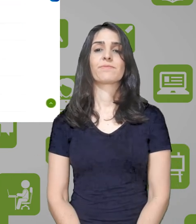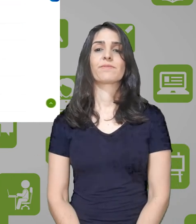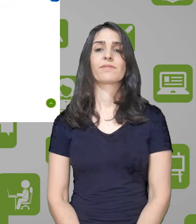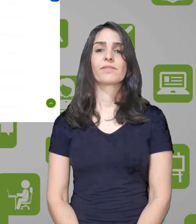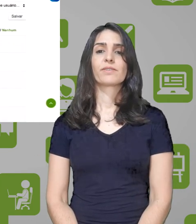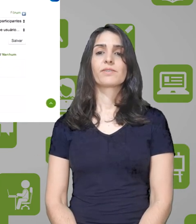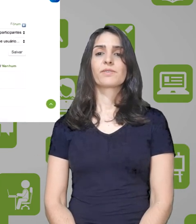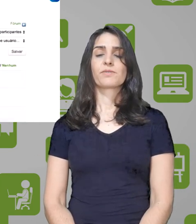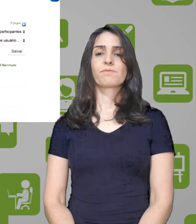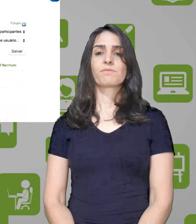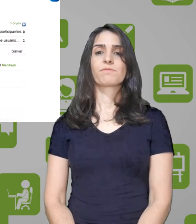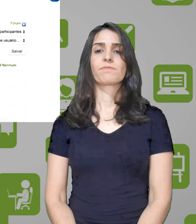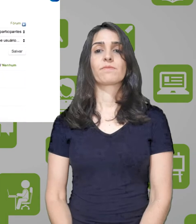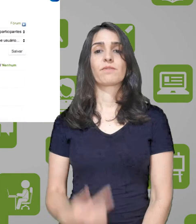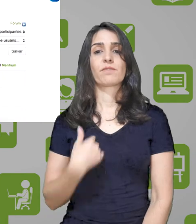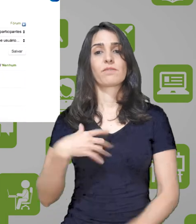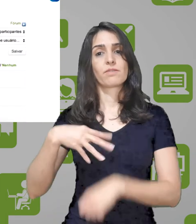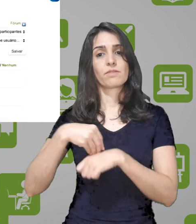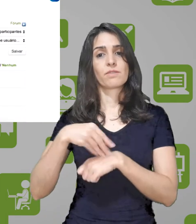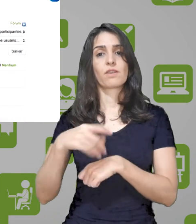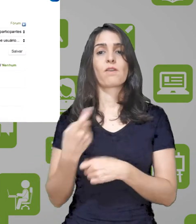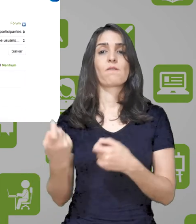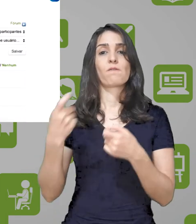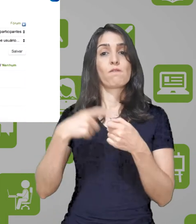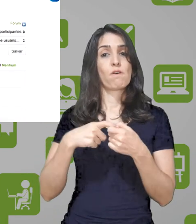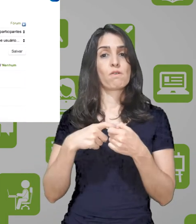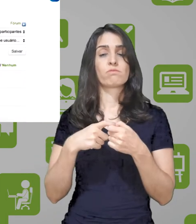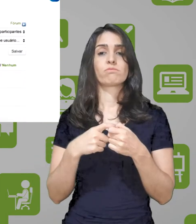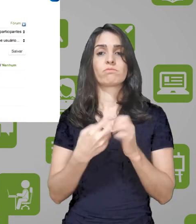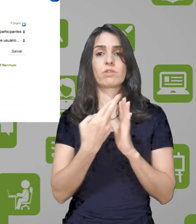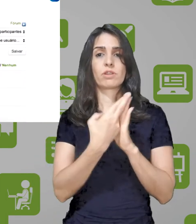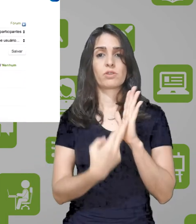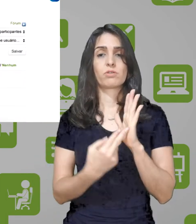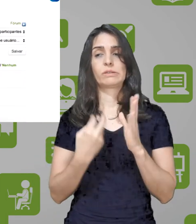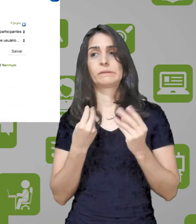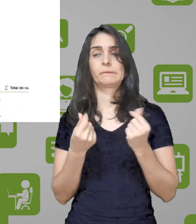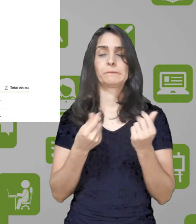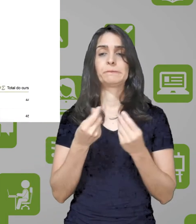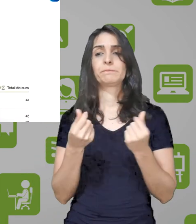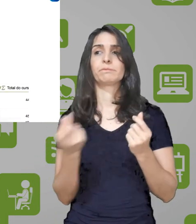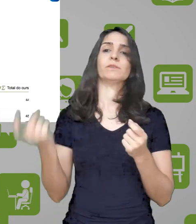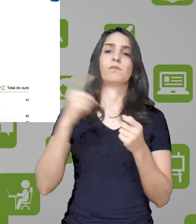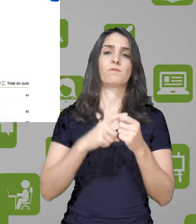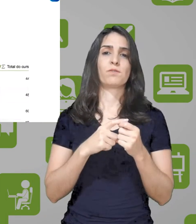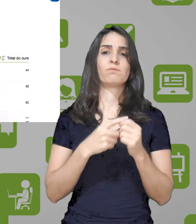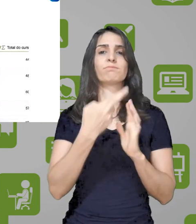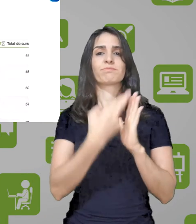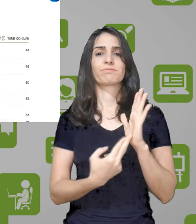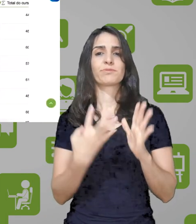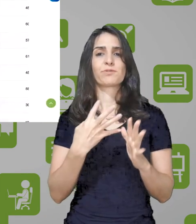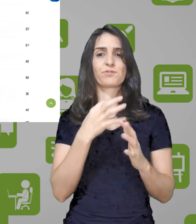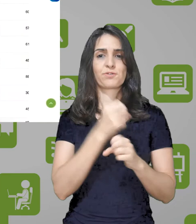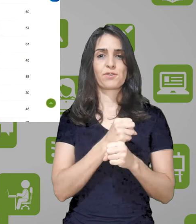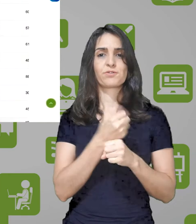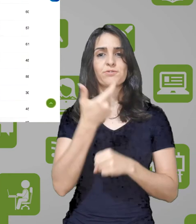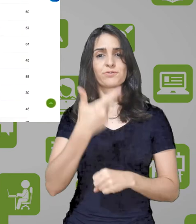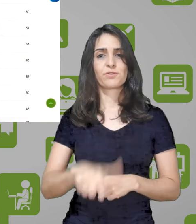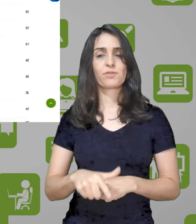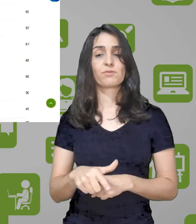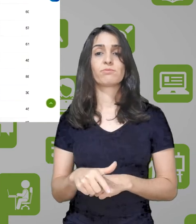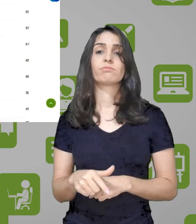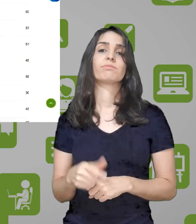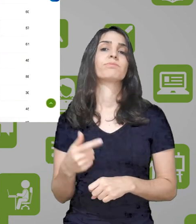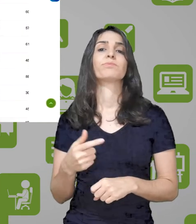é eu sempre retorno aqui para o relatório de notas eu me perder né e eu